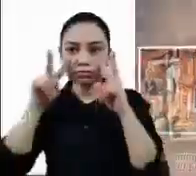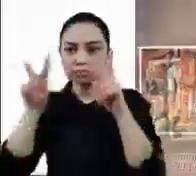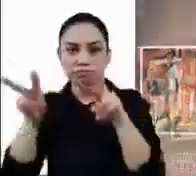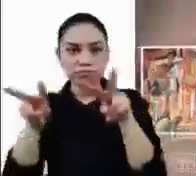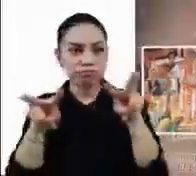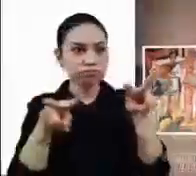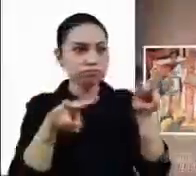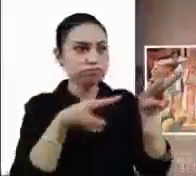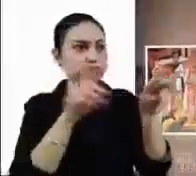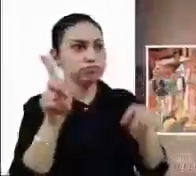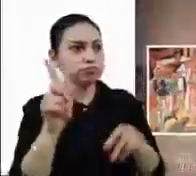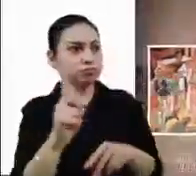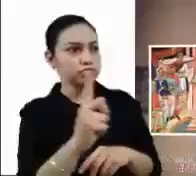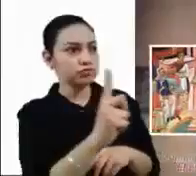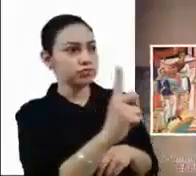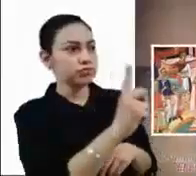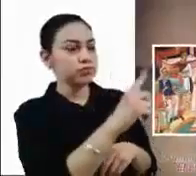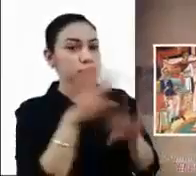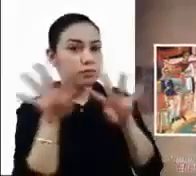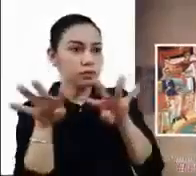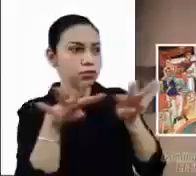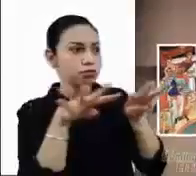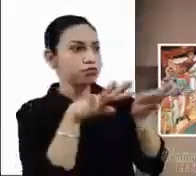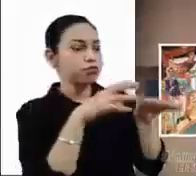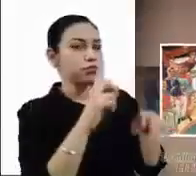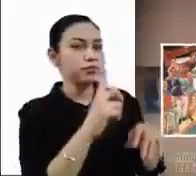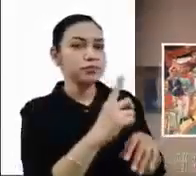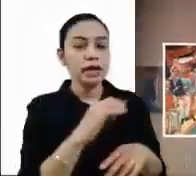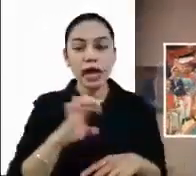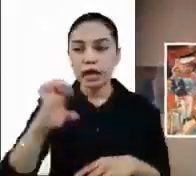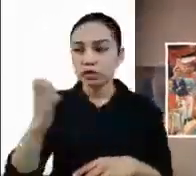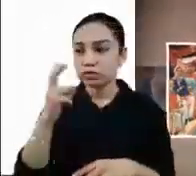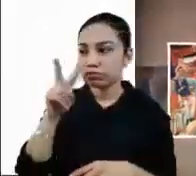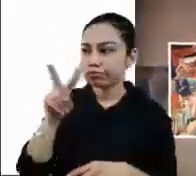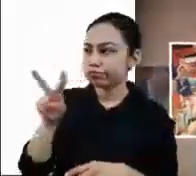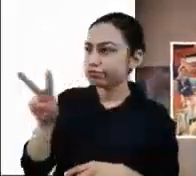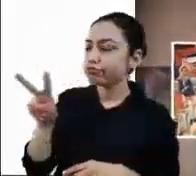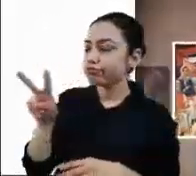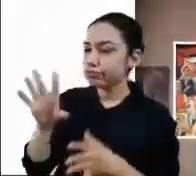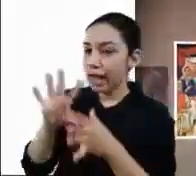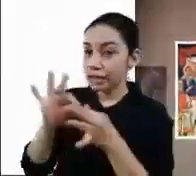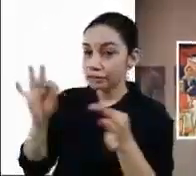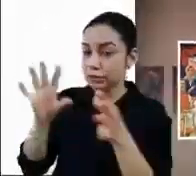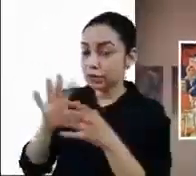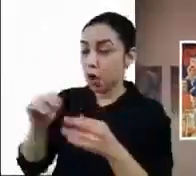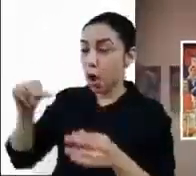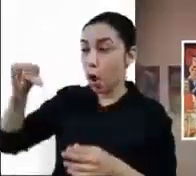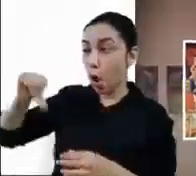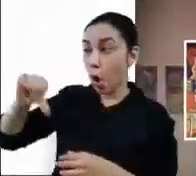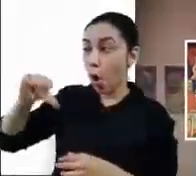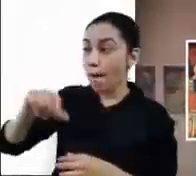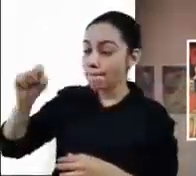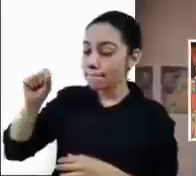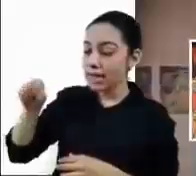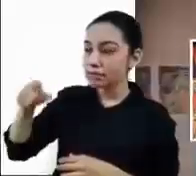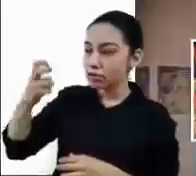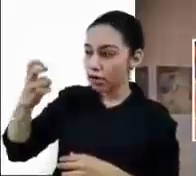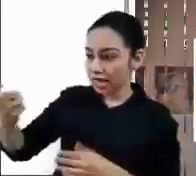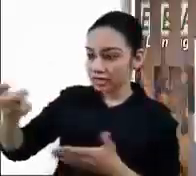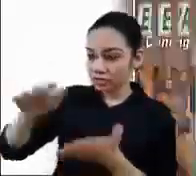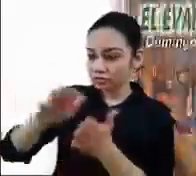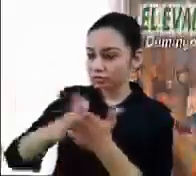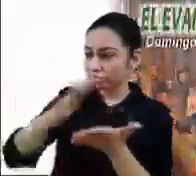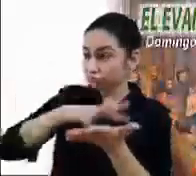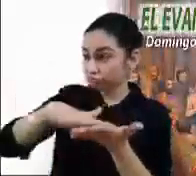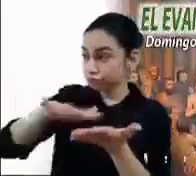hablar diciendo: Hoy mismo se ha cumplido este pasaje de la Escritura que acaban de oír.